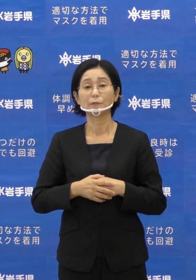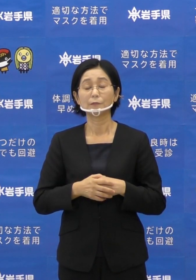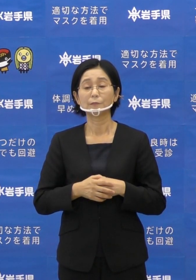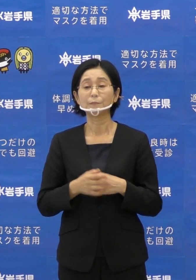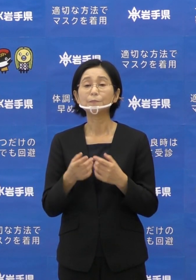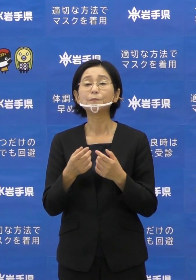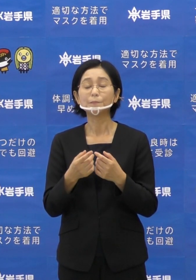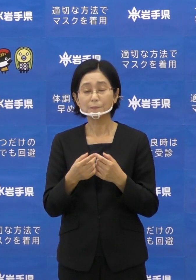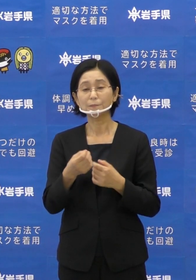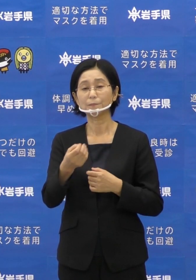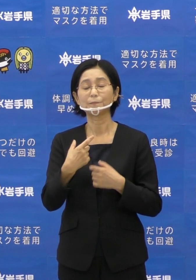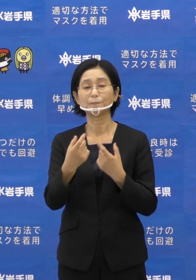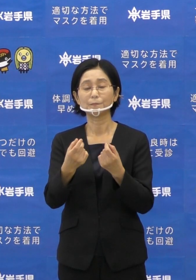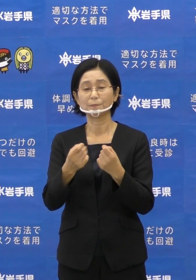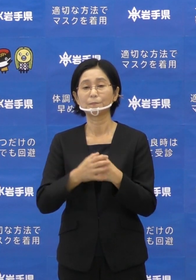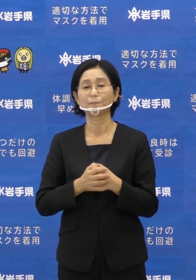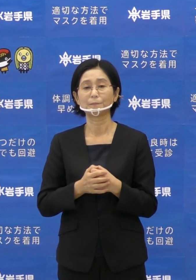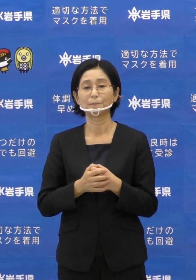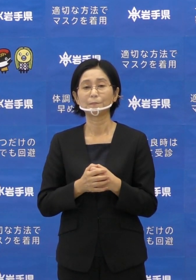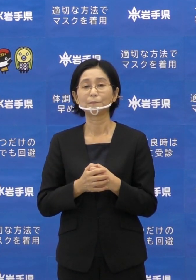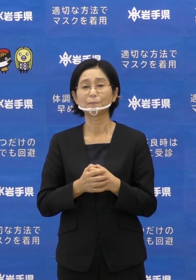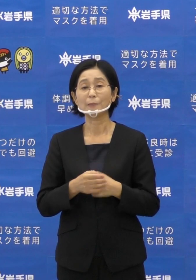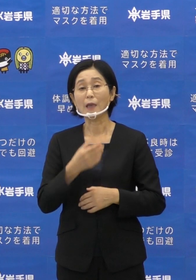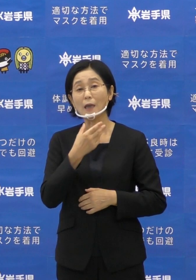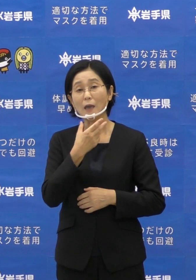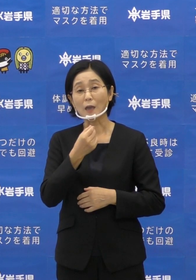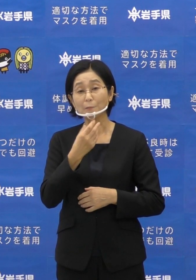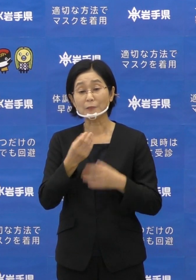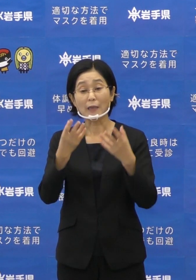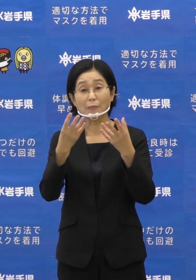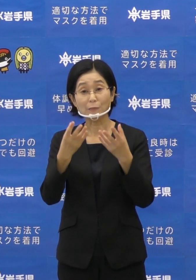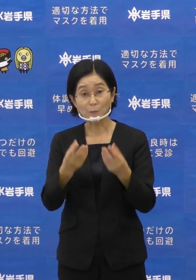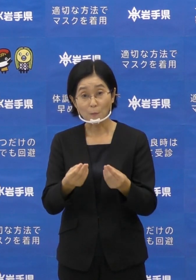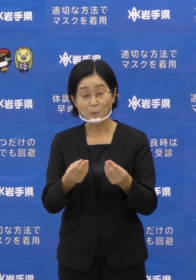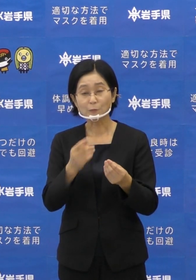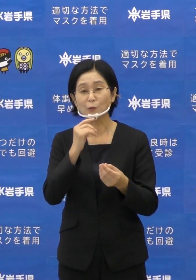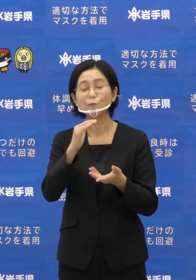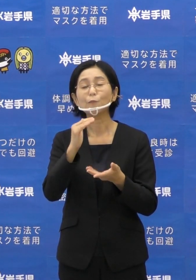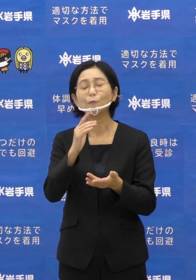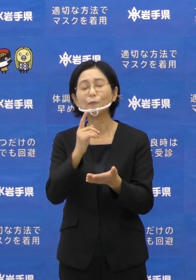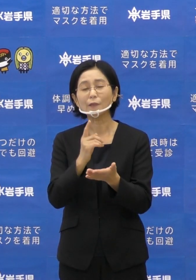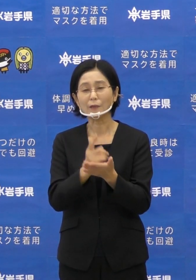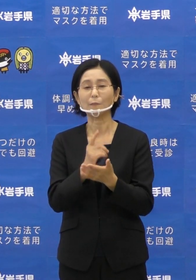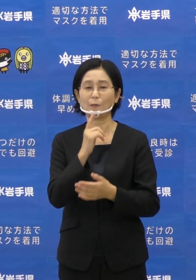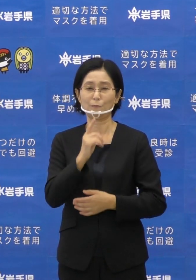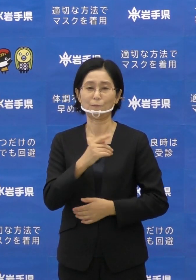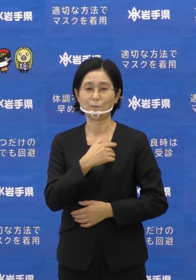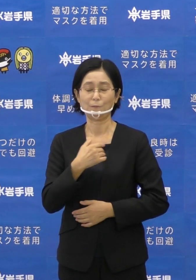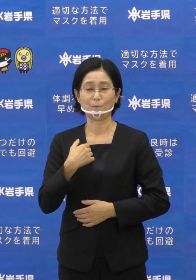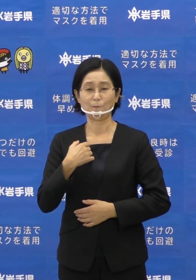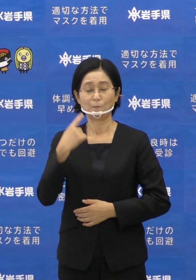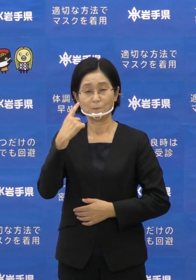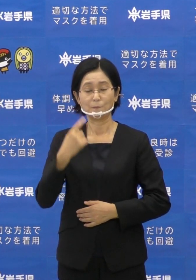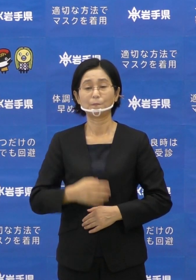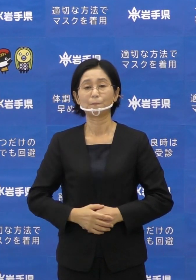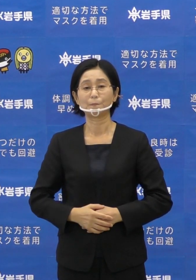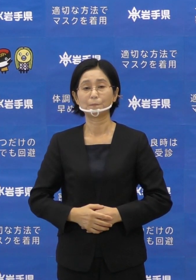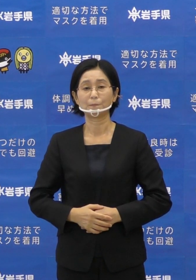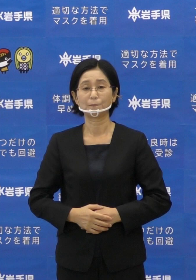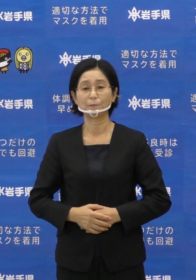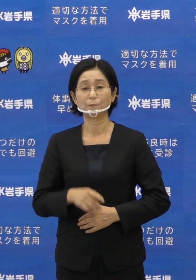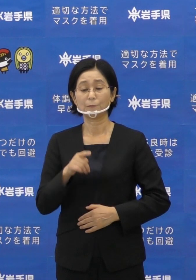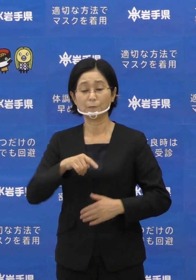ねハッピーエンドになるっていうことを今日はまず言っておきましょう。それは当